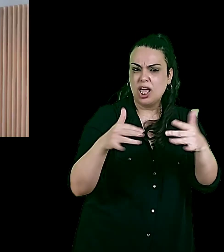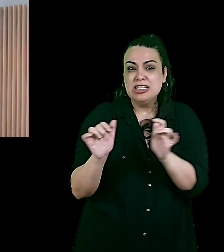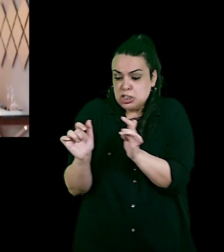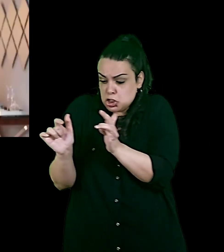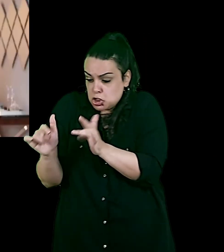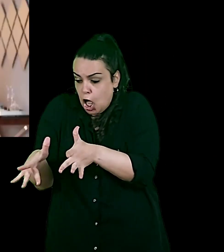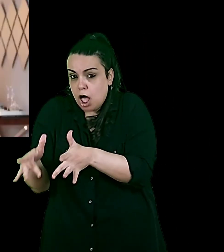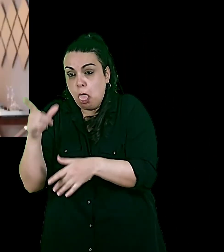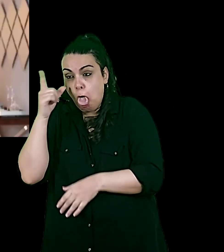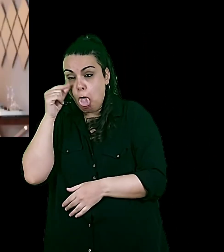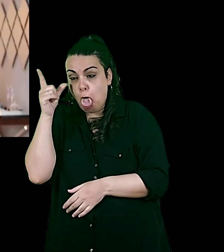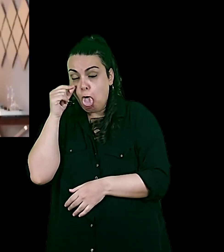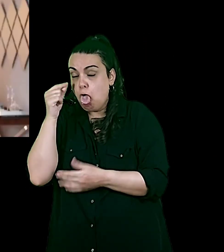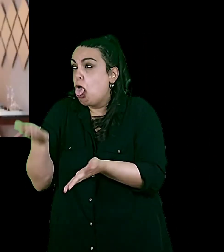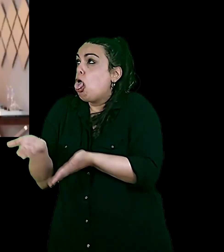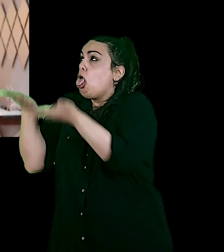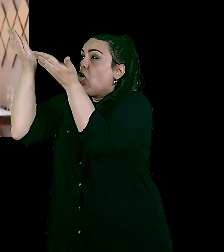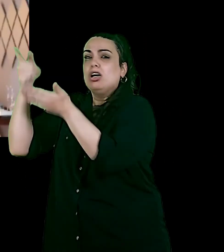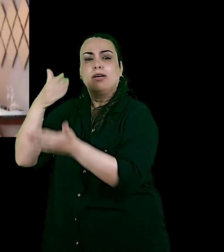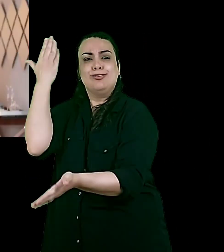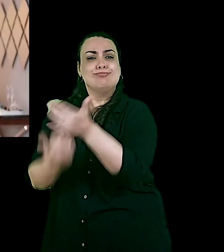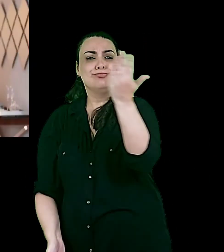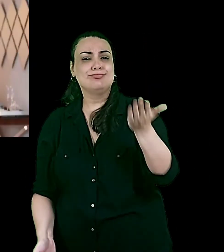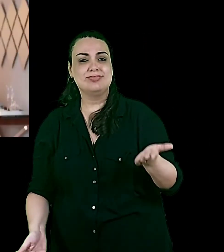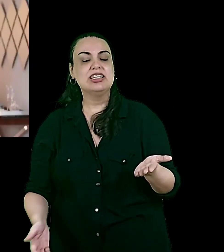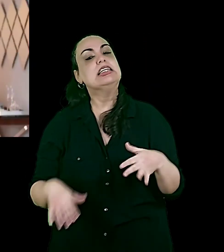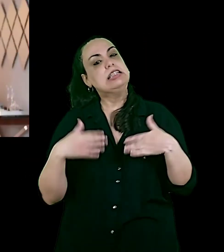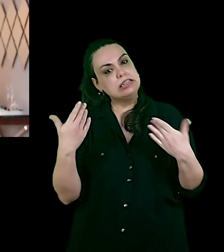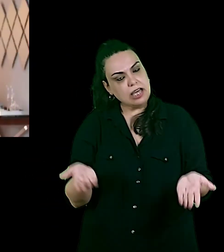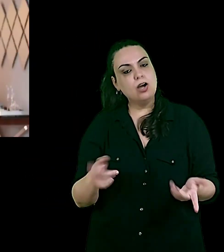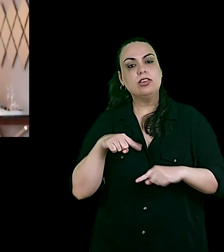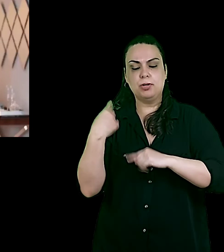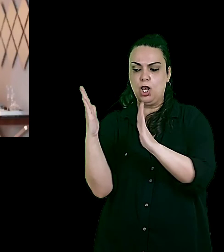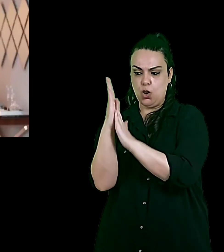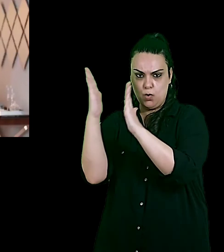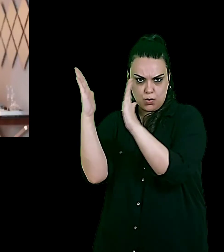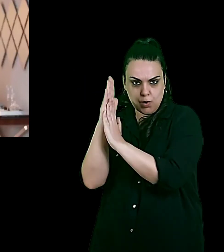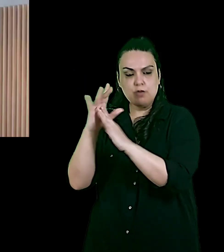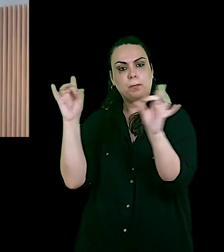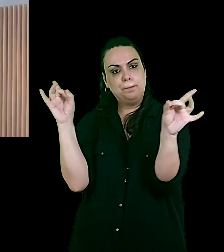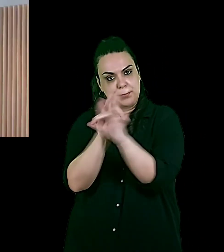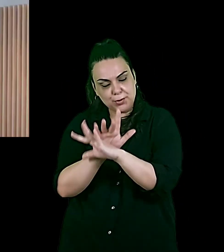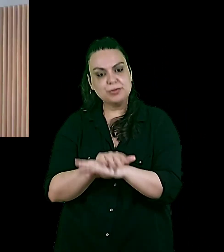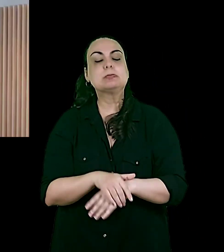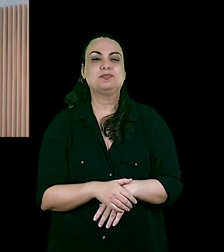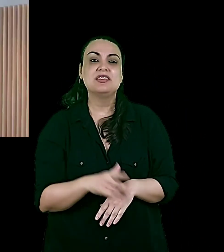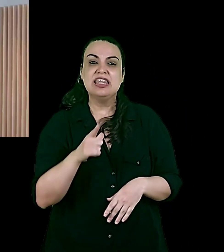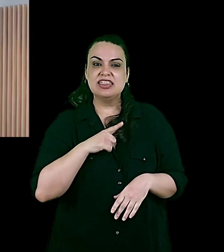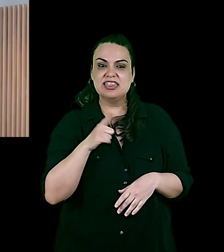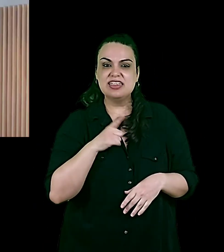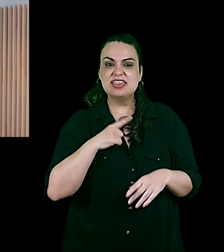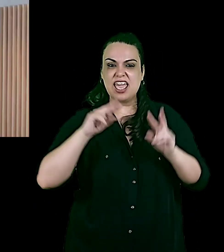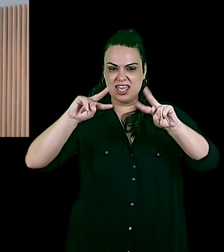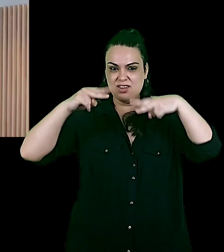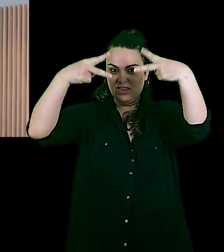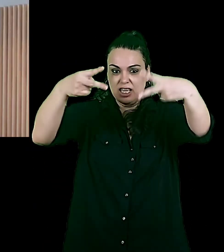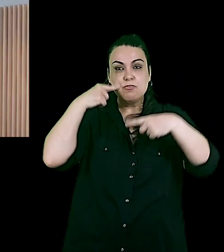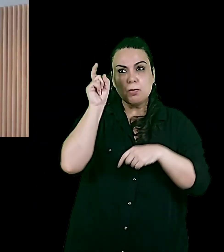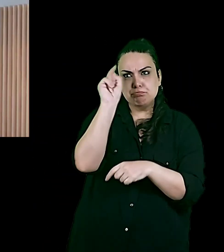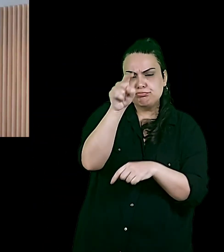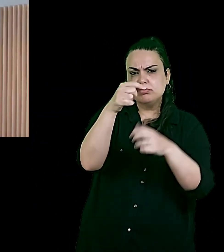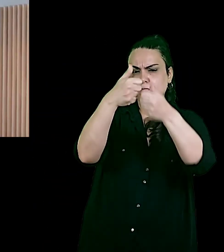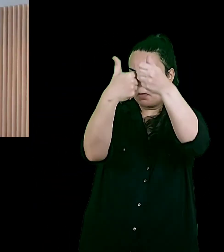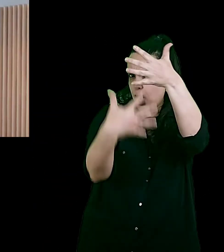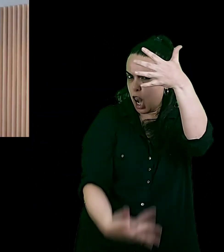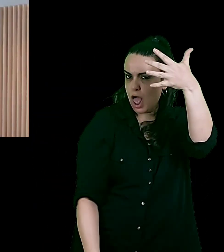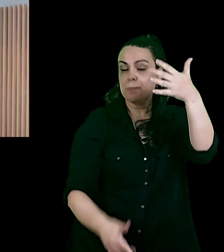esse horário. Então vamos lá, depois eu louvo, e é isso que vai entrar lá. No link, gente, lá na descrição vai estar tudo separado, bem bonitinho para você conseguir